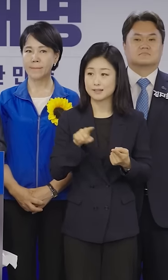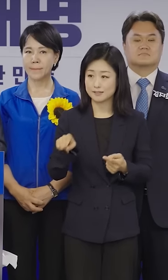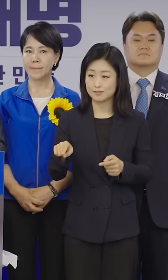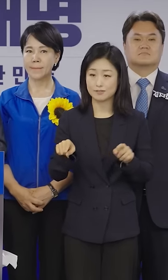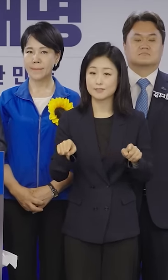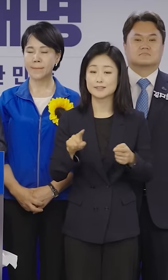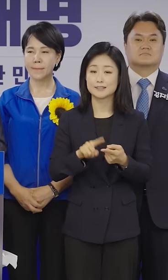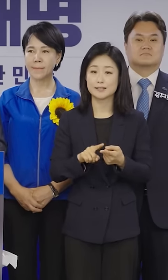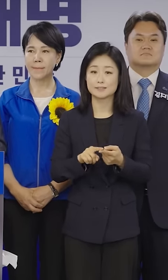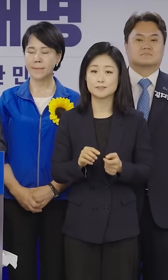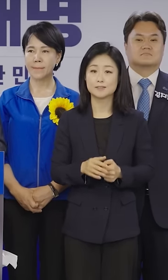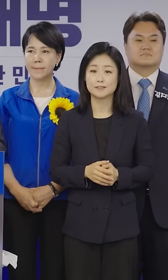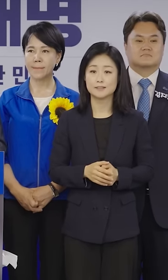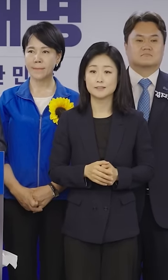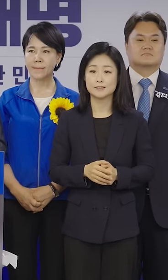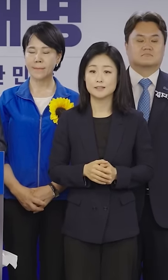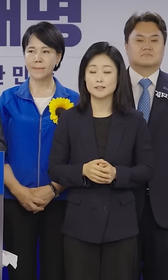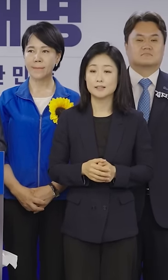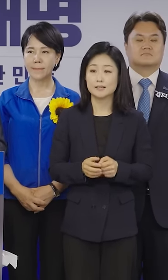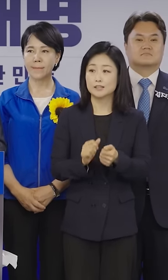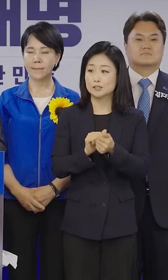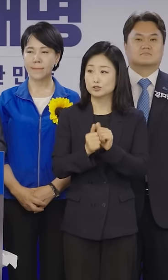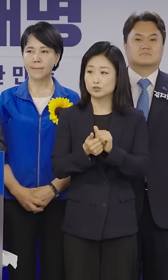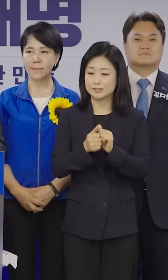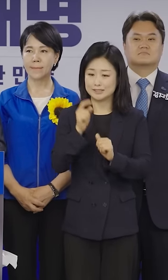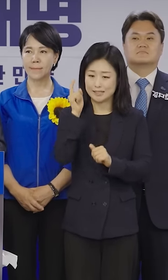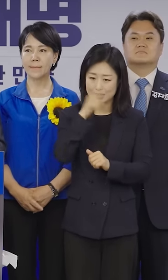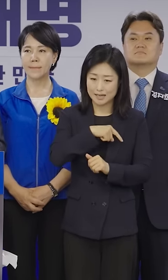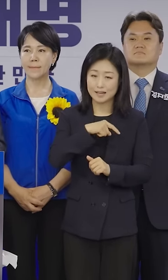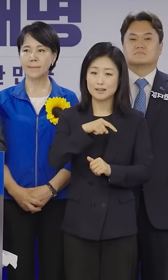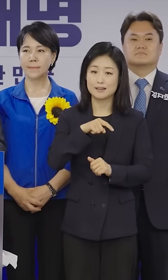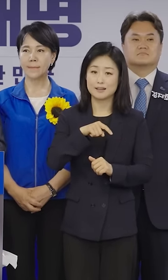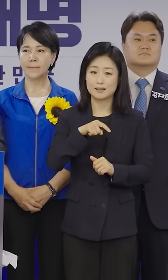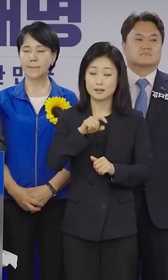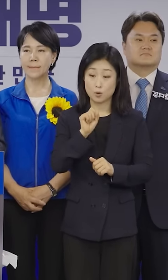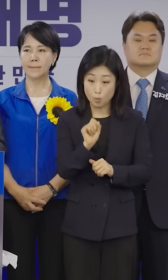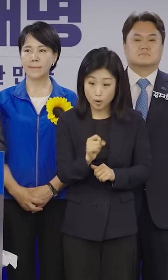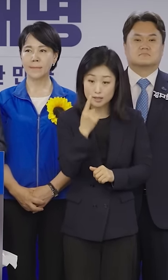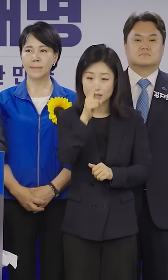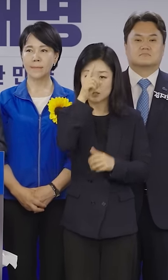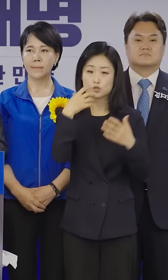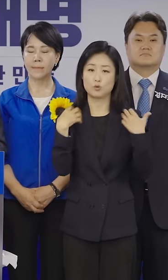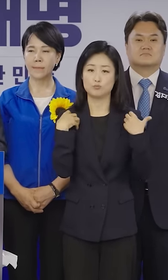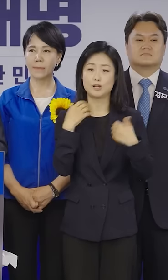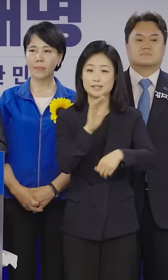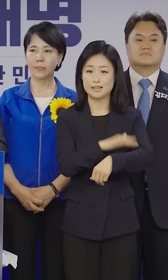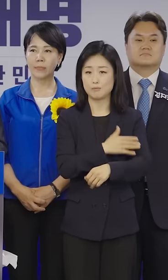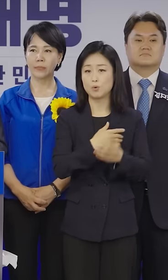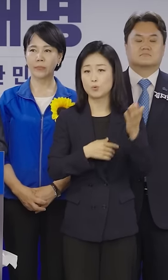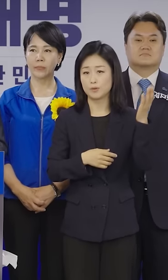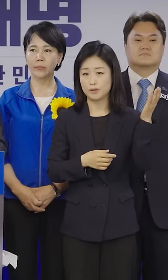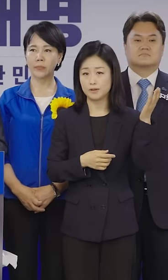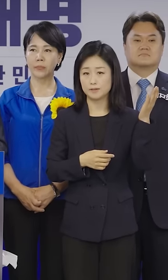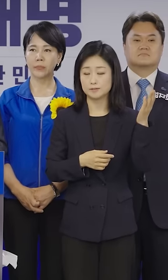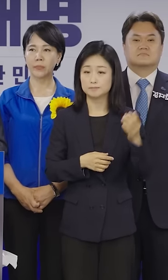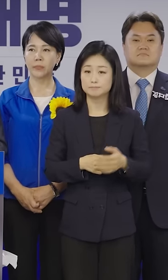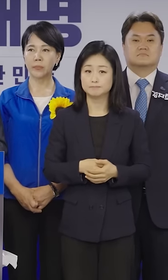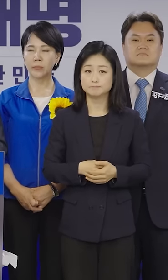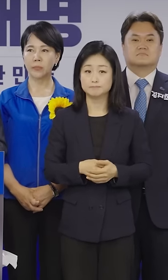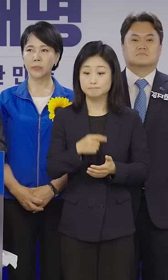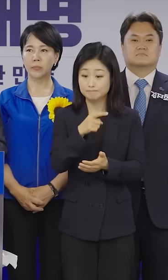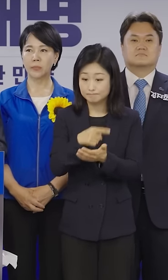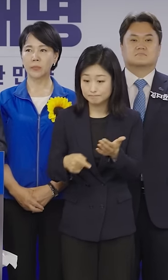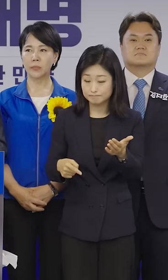합니다만 이 주식시장이 이렇게 악화된 주 원인을 정부가 제공했는데